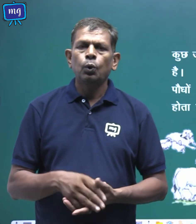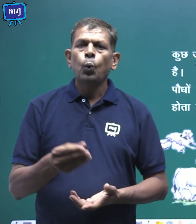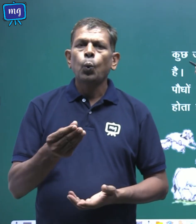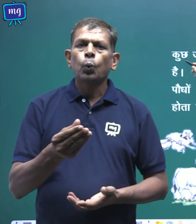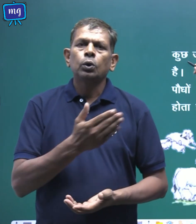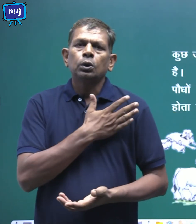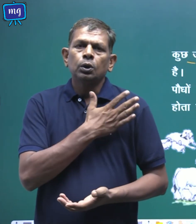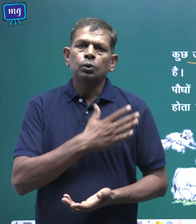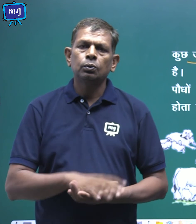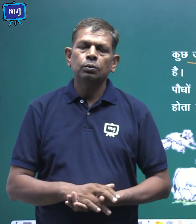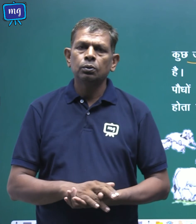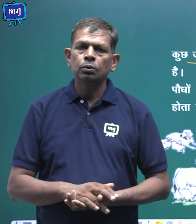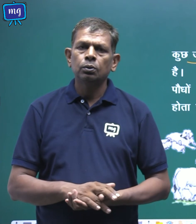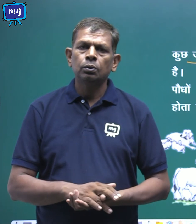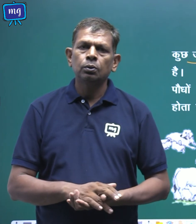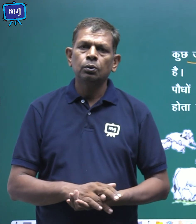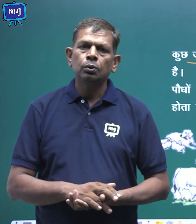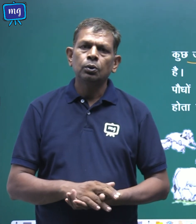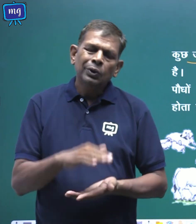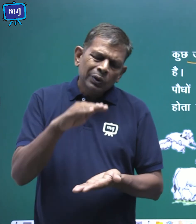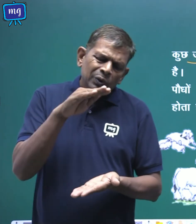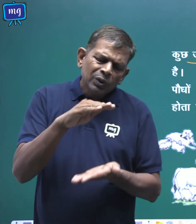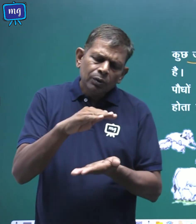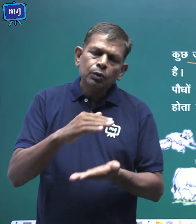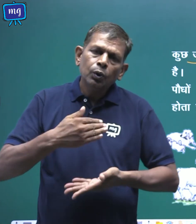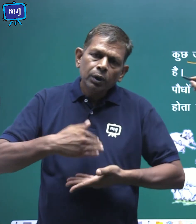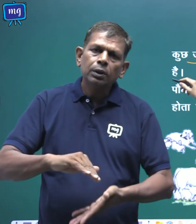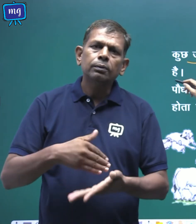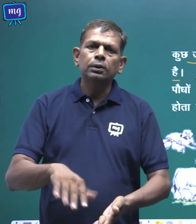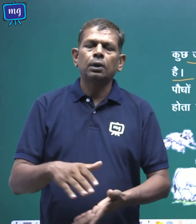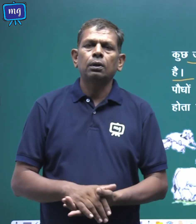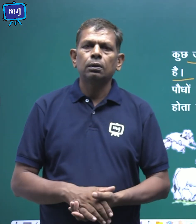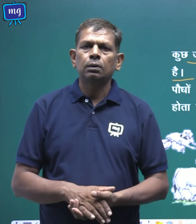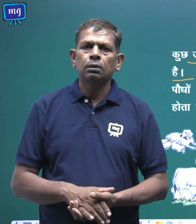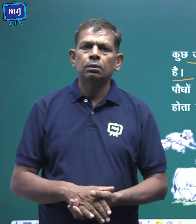कुछ जंतु शिशु को जन्म देते हैं।